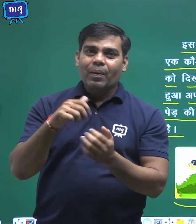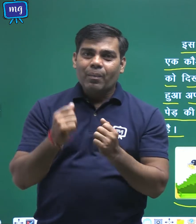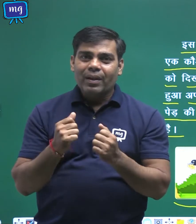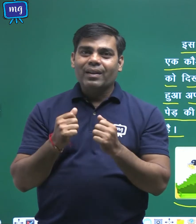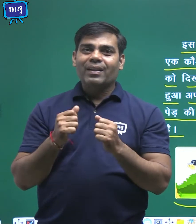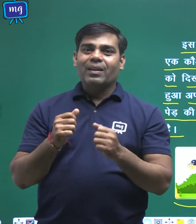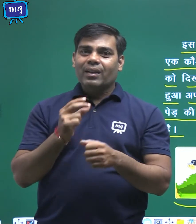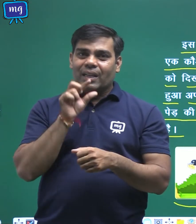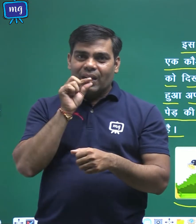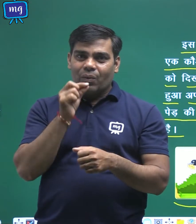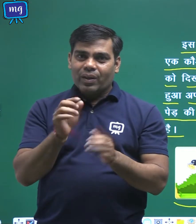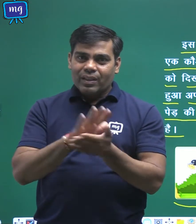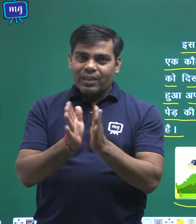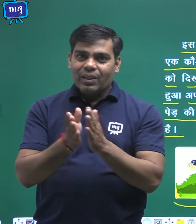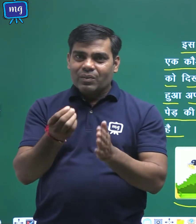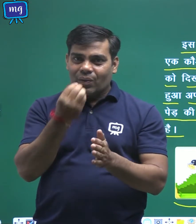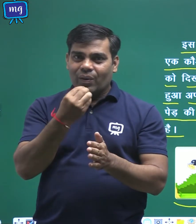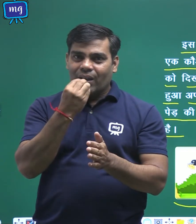रोटी खा रहा है